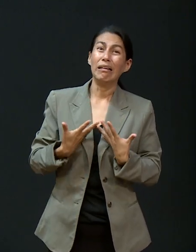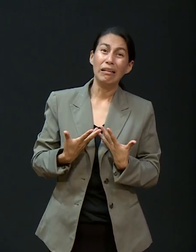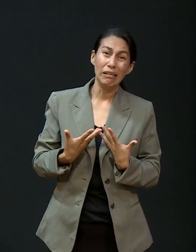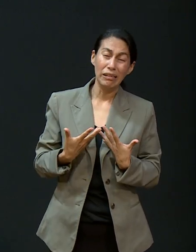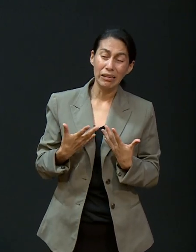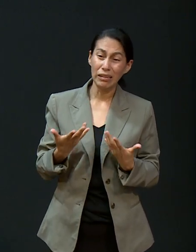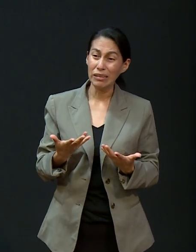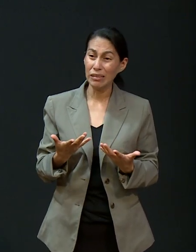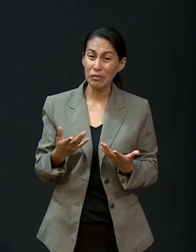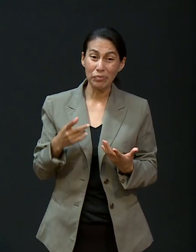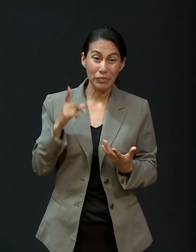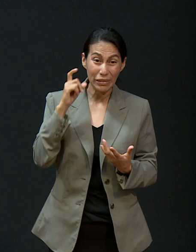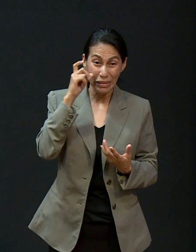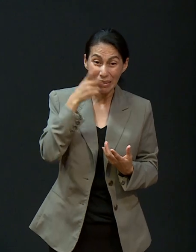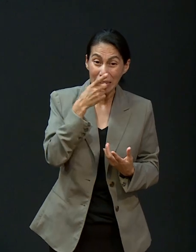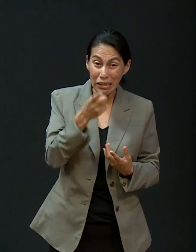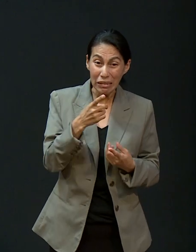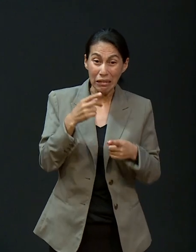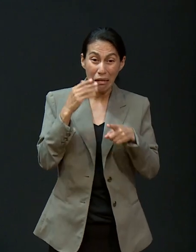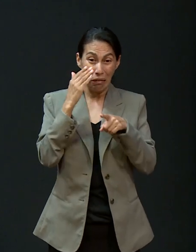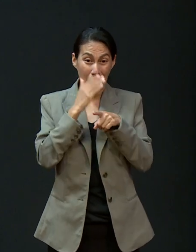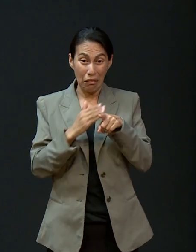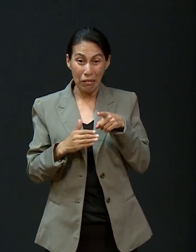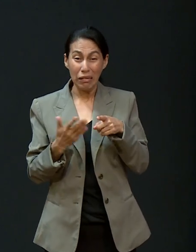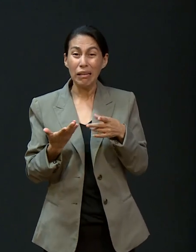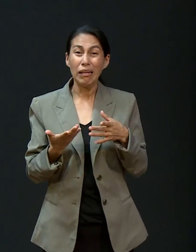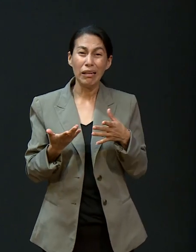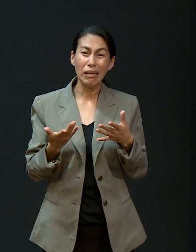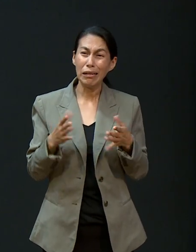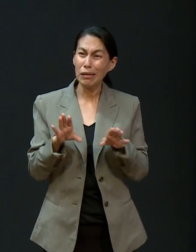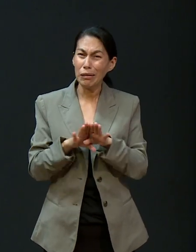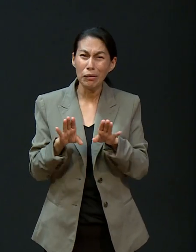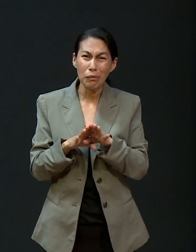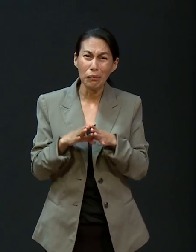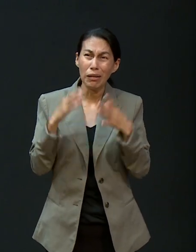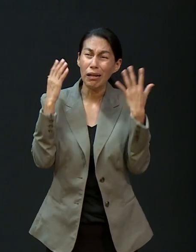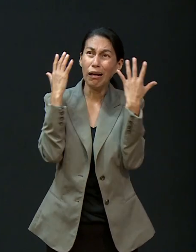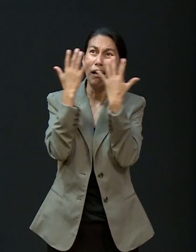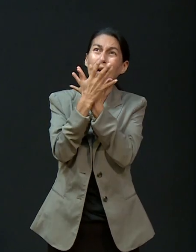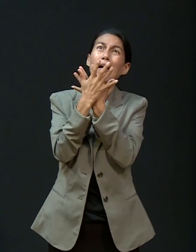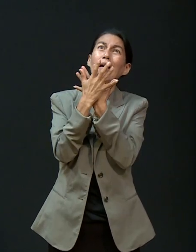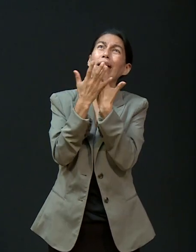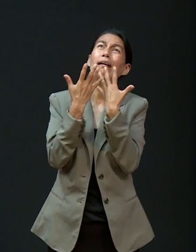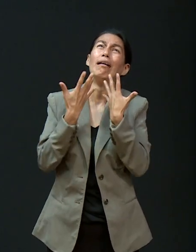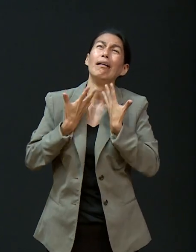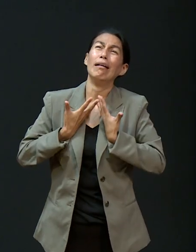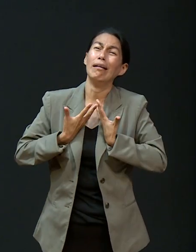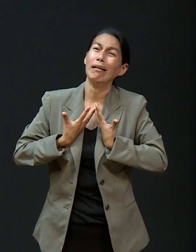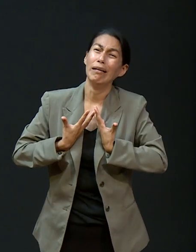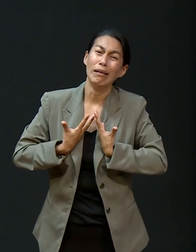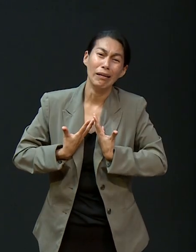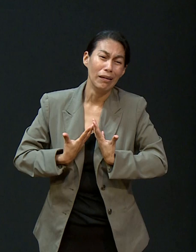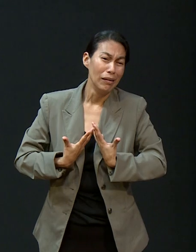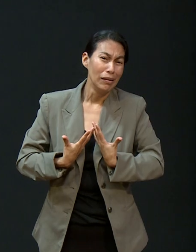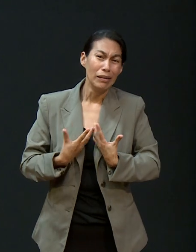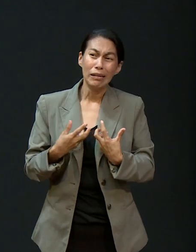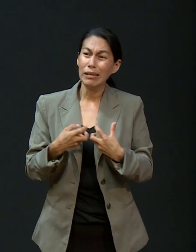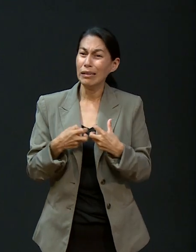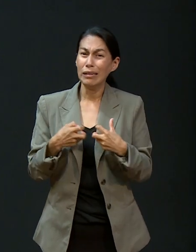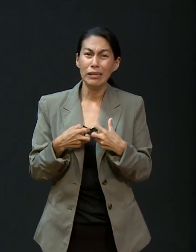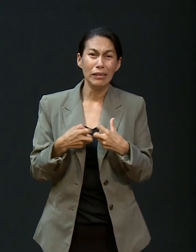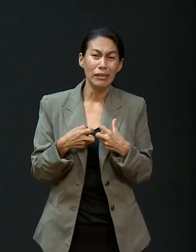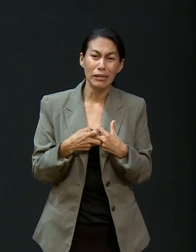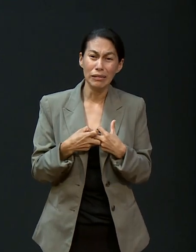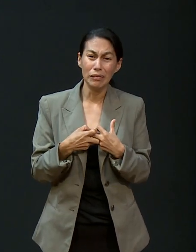alta. Así que, cuando habla de esto y la posibilidad de muerte también, me quedo apavorada, ¿no?